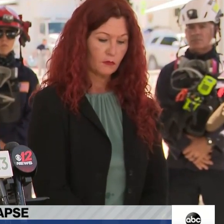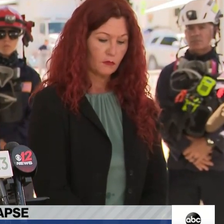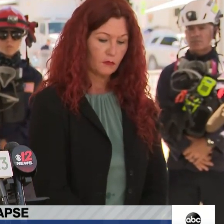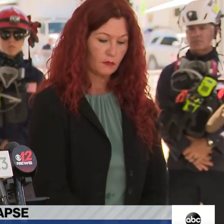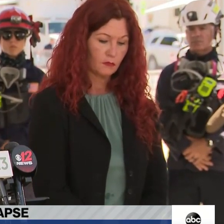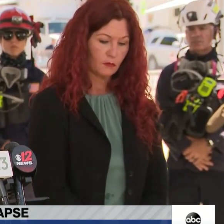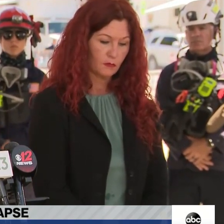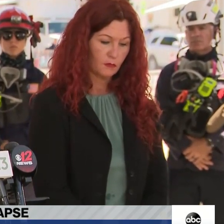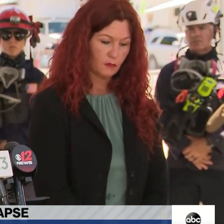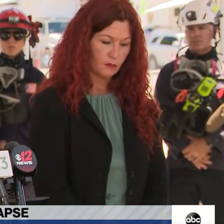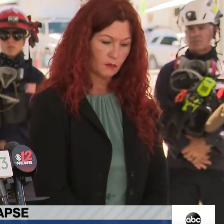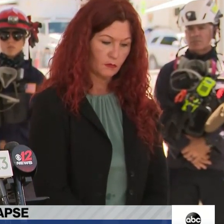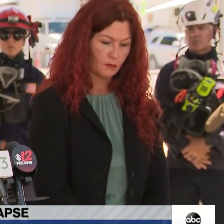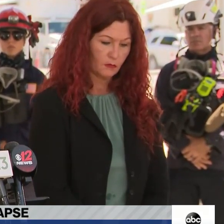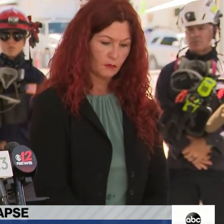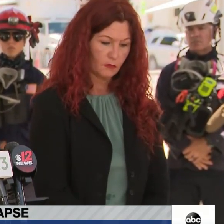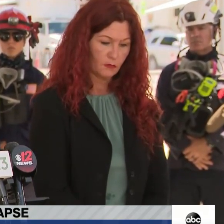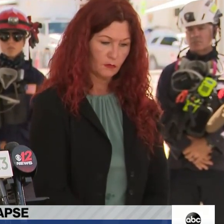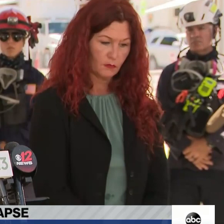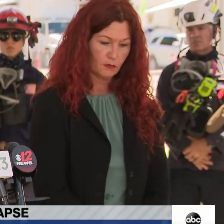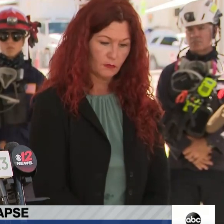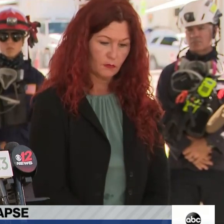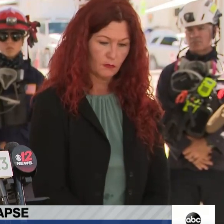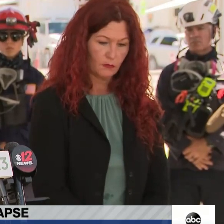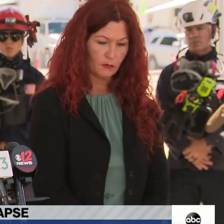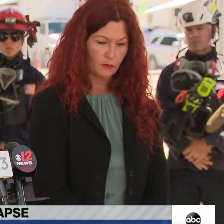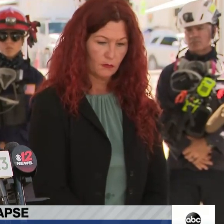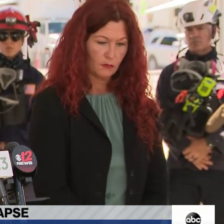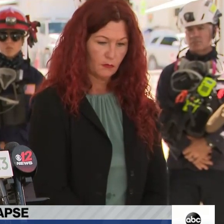se lleve todos los preparativos en casa.